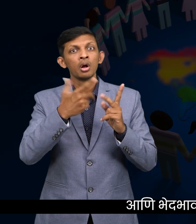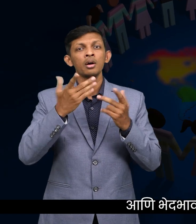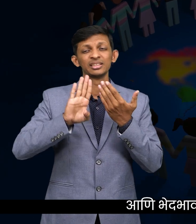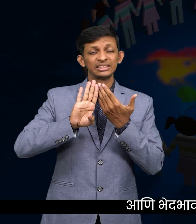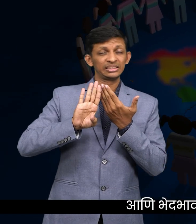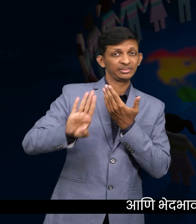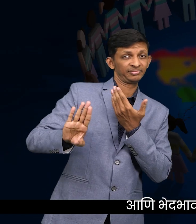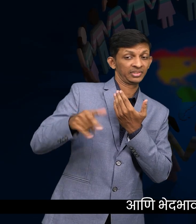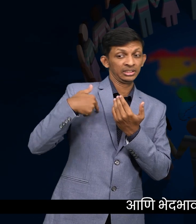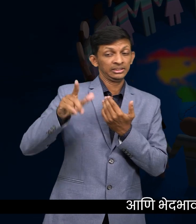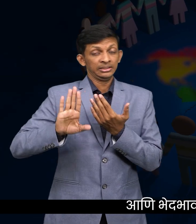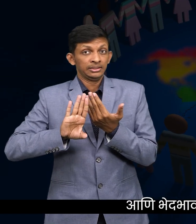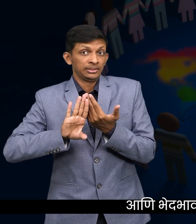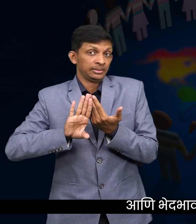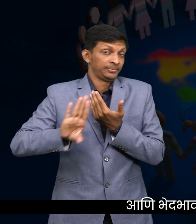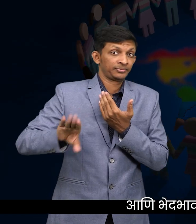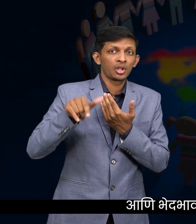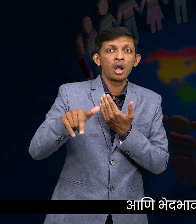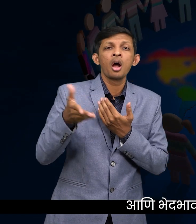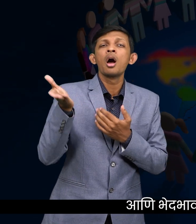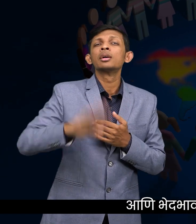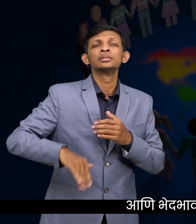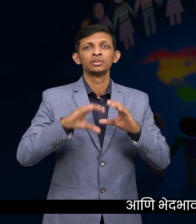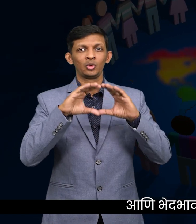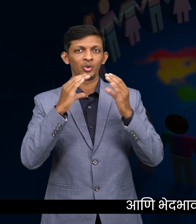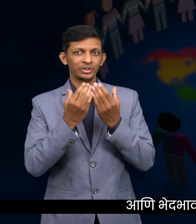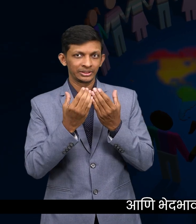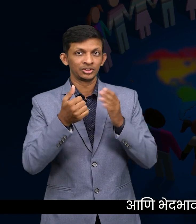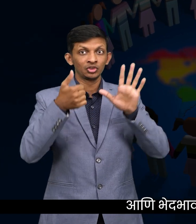आणि भेदभावाबद्दल अधिक समजून घेऊया.